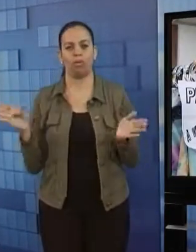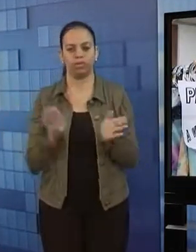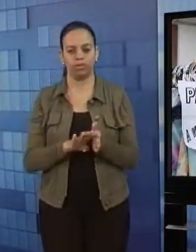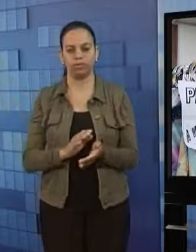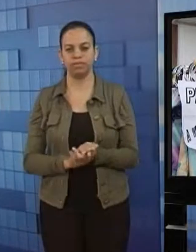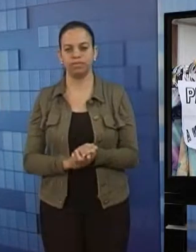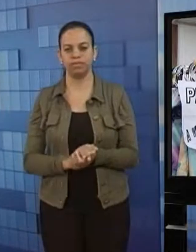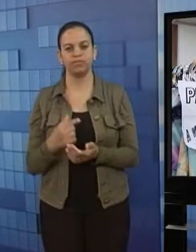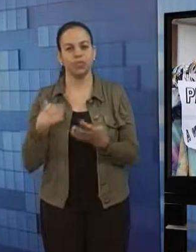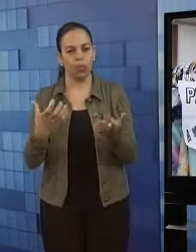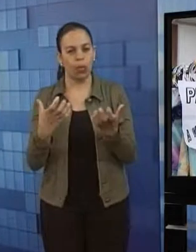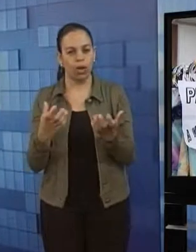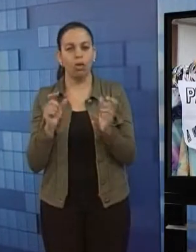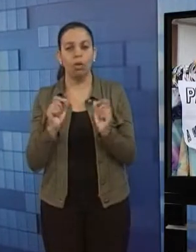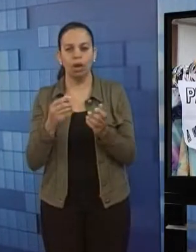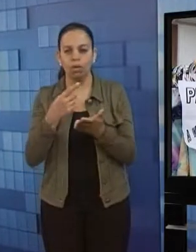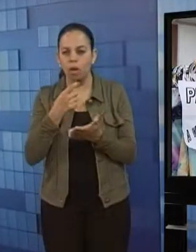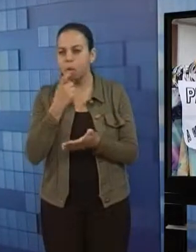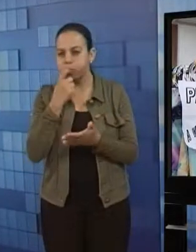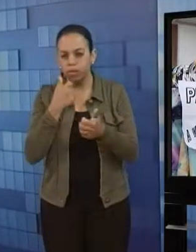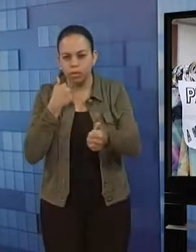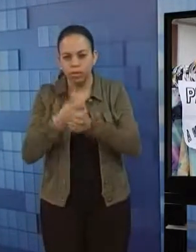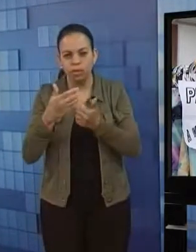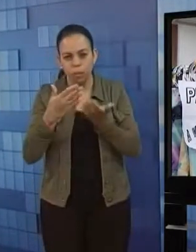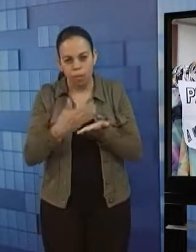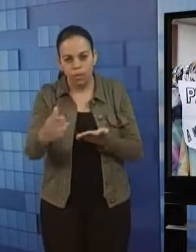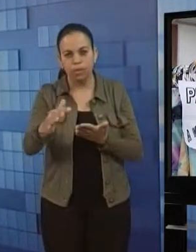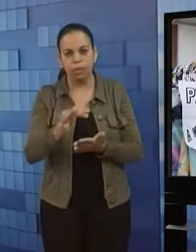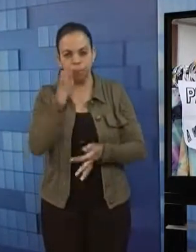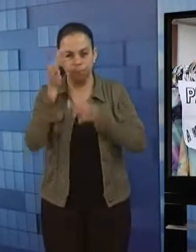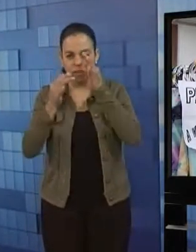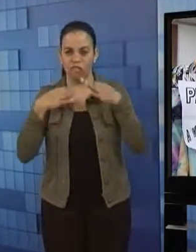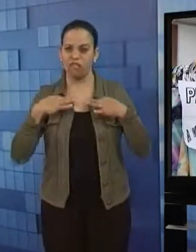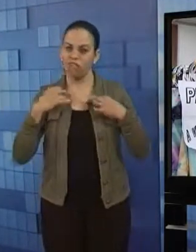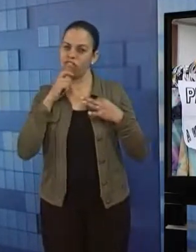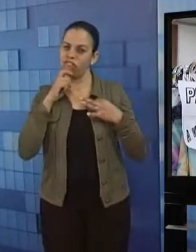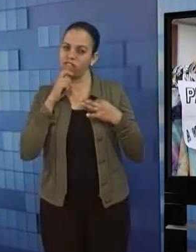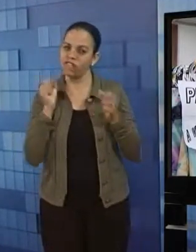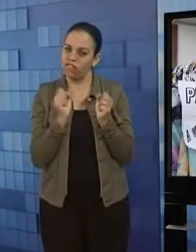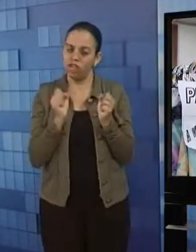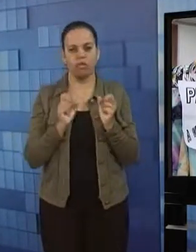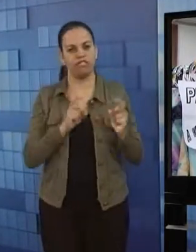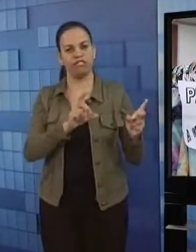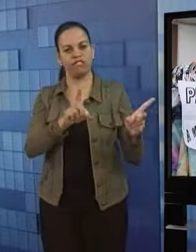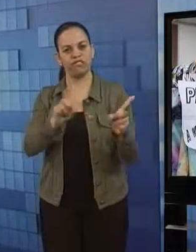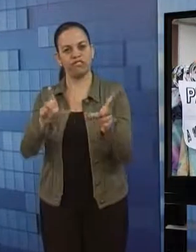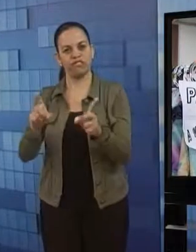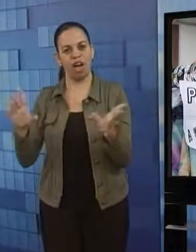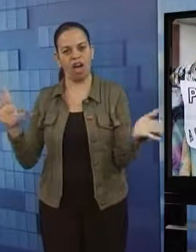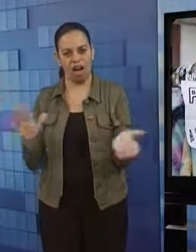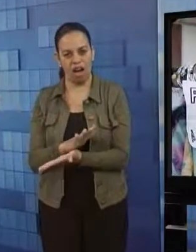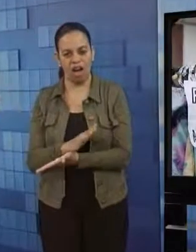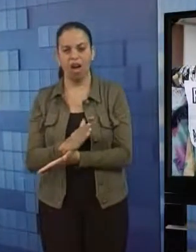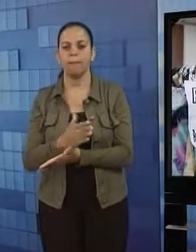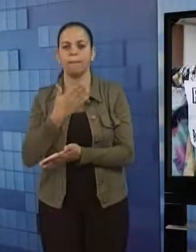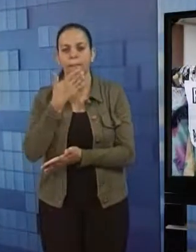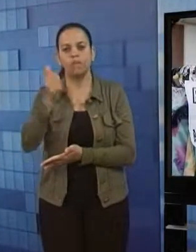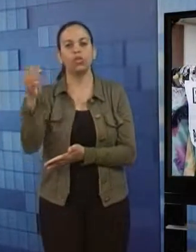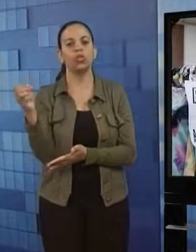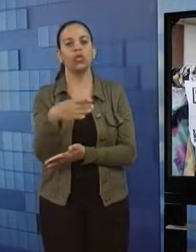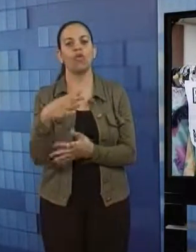primavera, então a gente quer estar com a loja com menos peças do inverno para colocar só peça de primavera, né? Coisa de